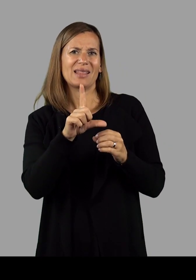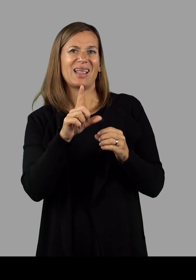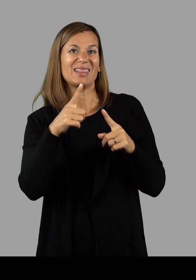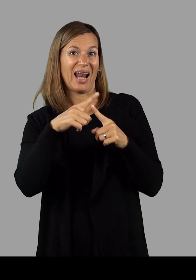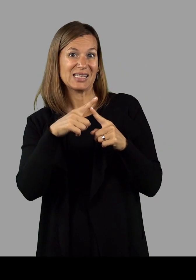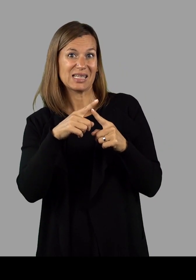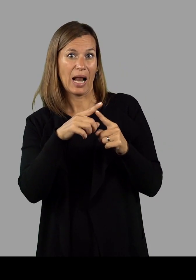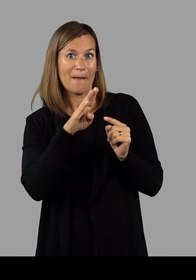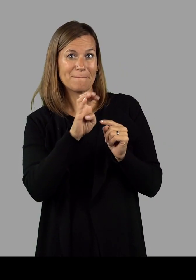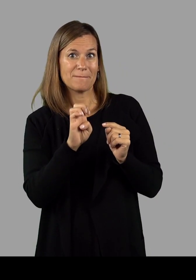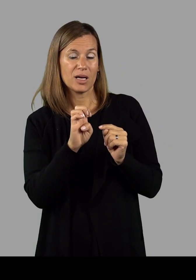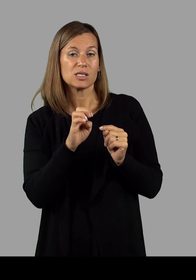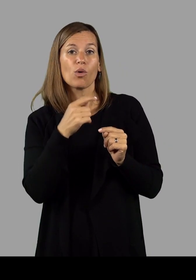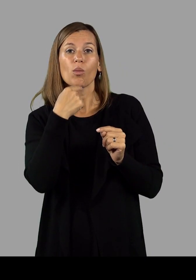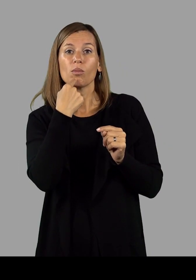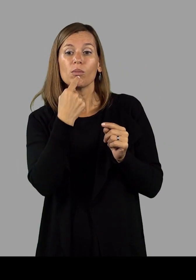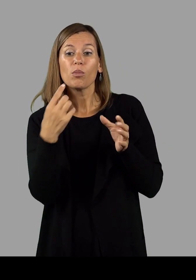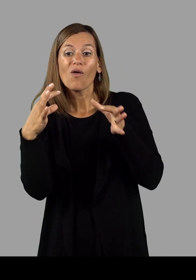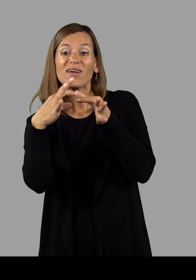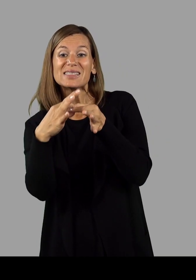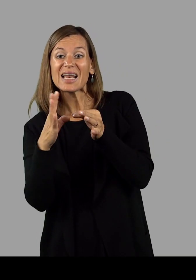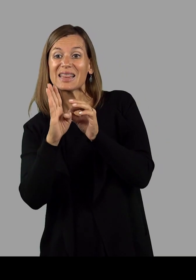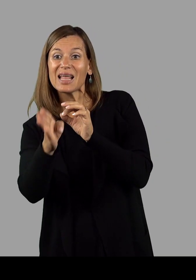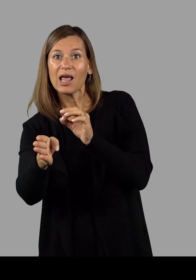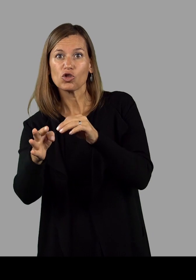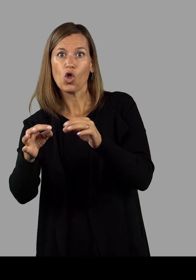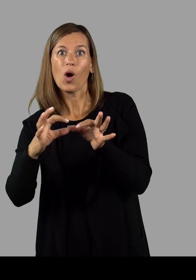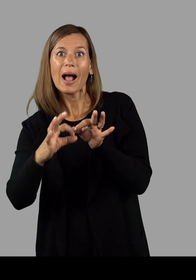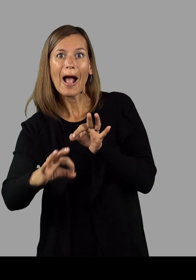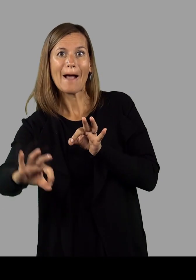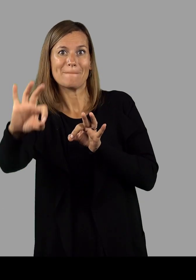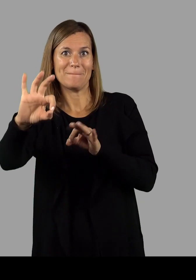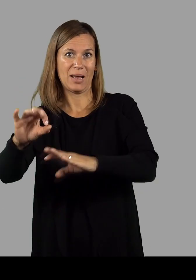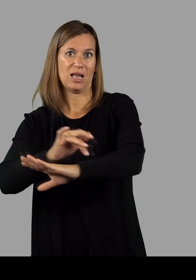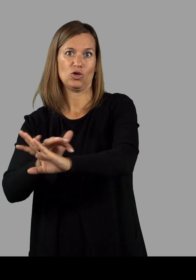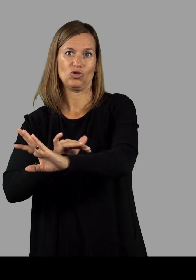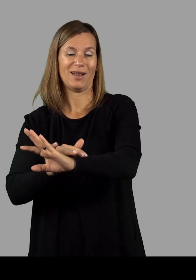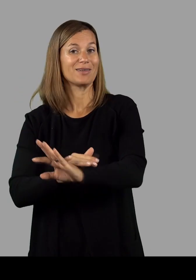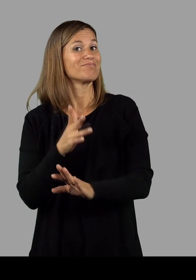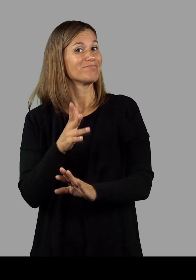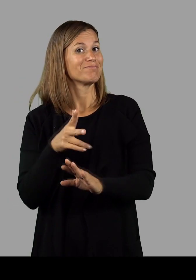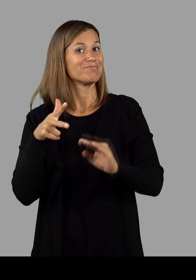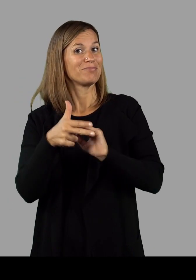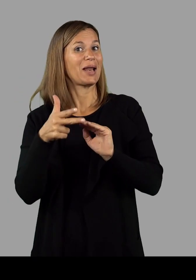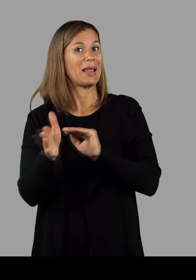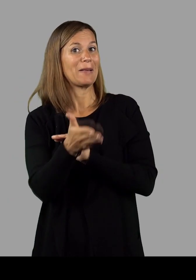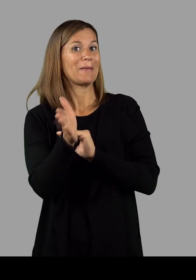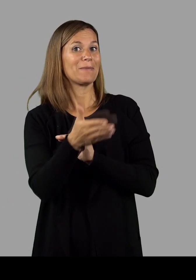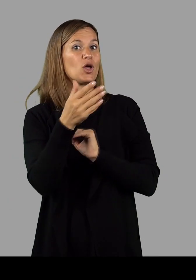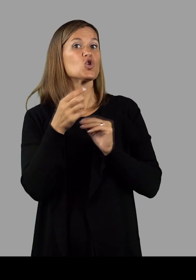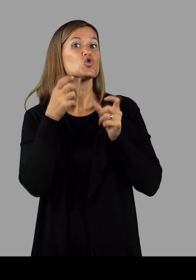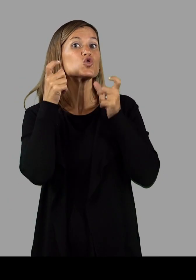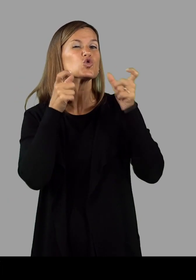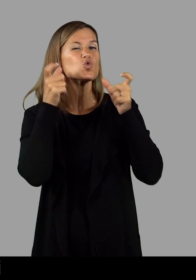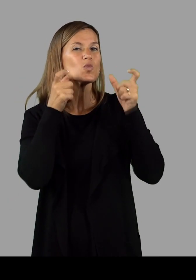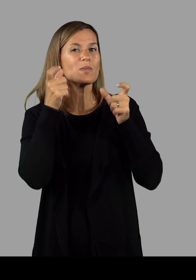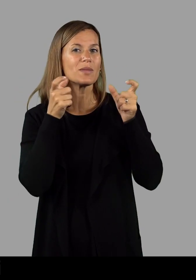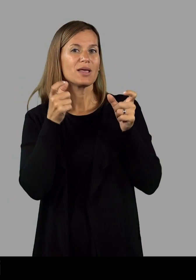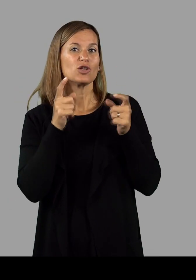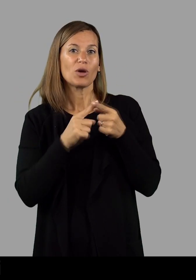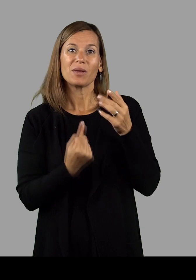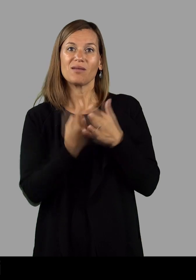povezali direktno s kablom na računalnik. S tem so odpadli šumi, ki bi sicer nastali, če